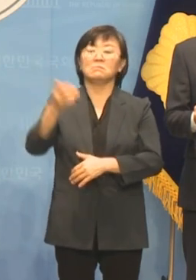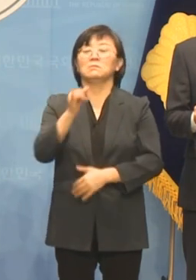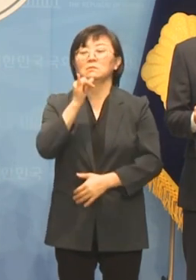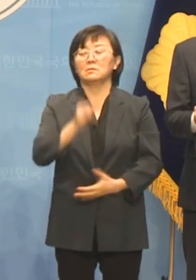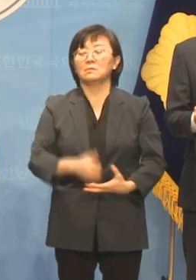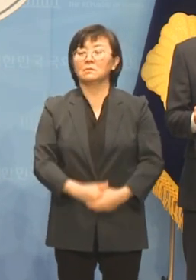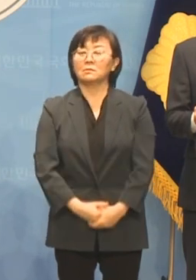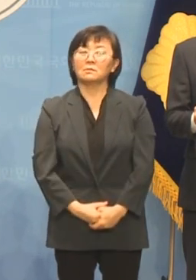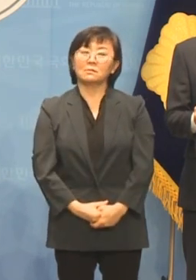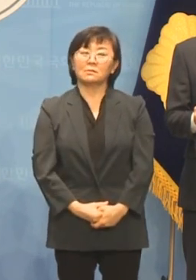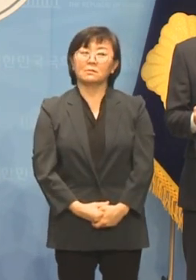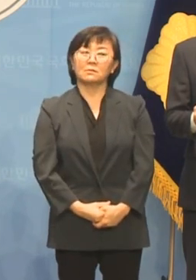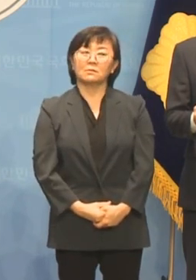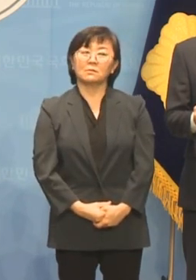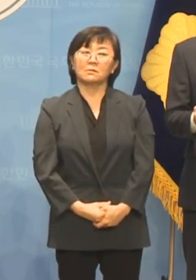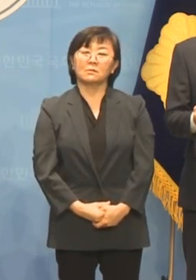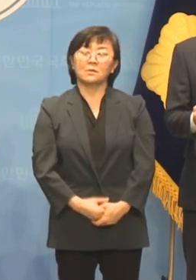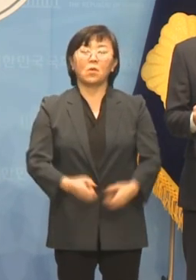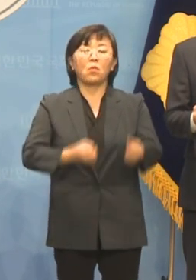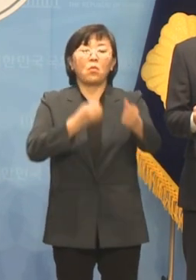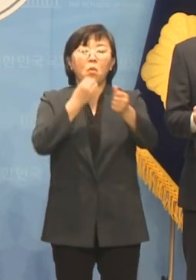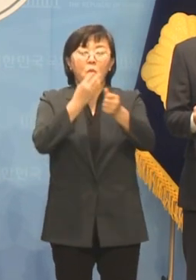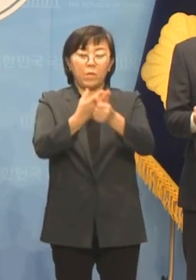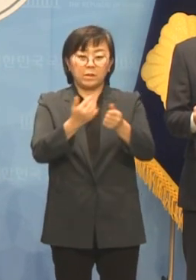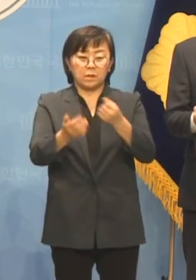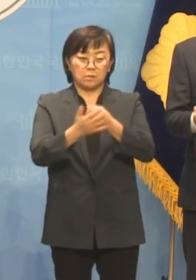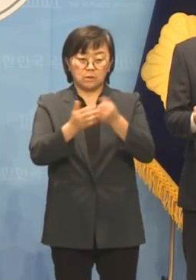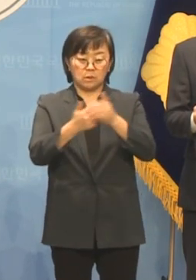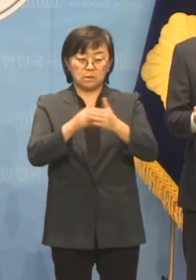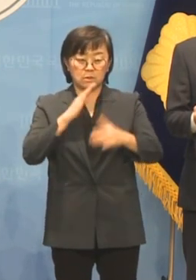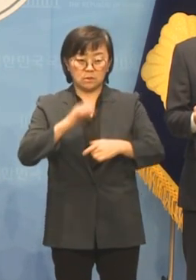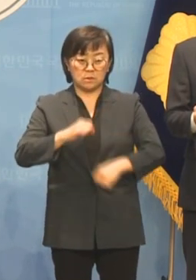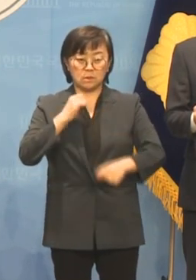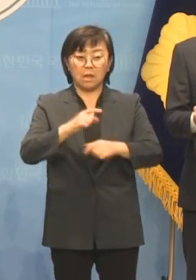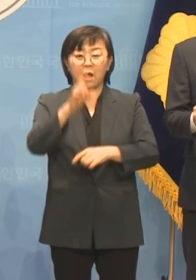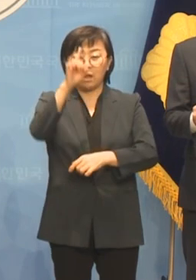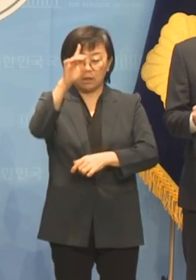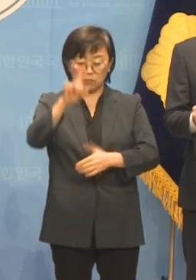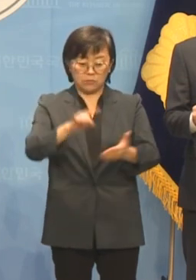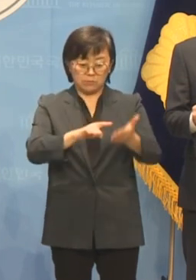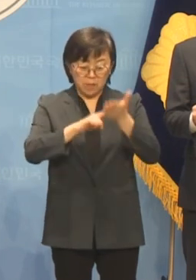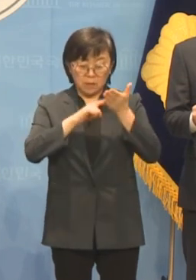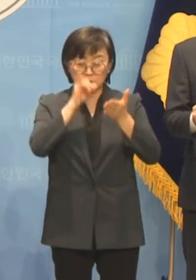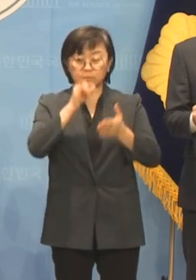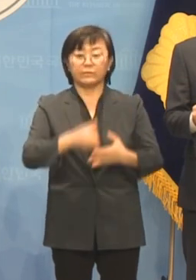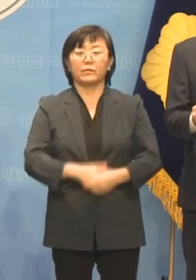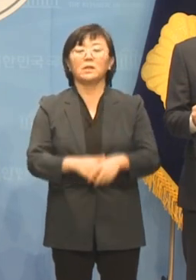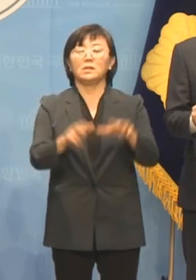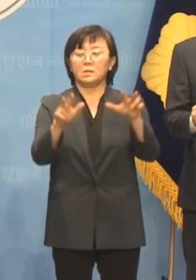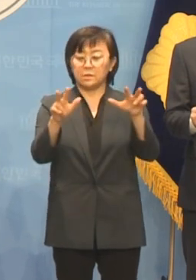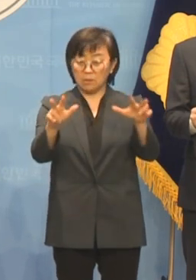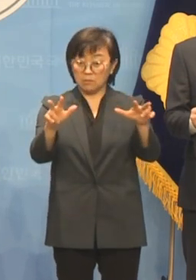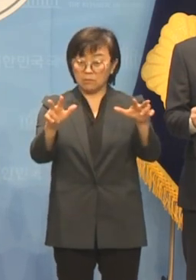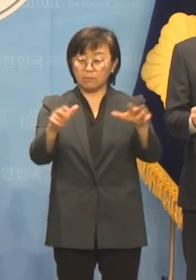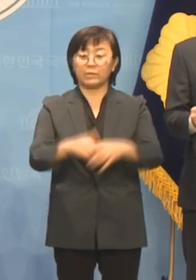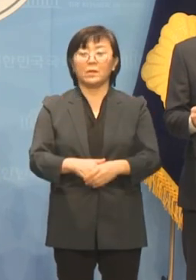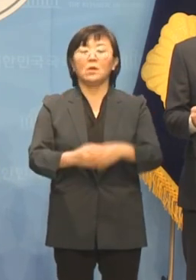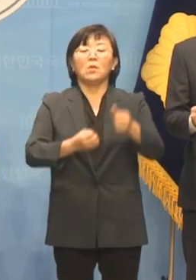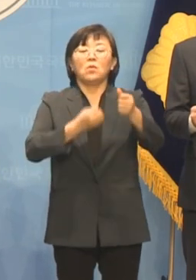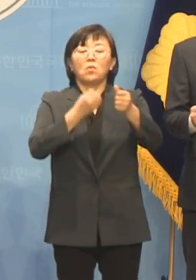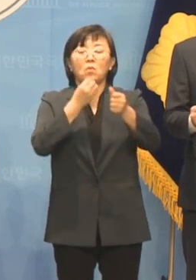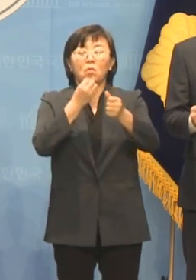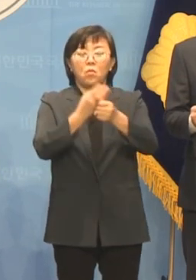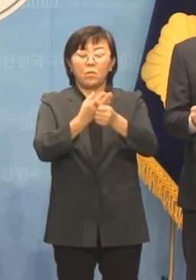했습니다. 고발 사주 사건의 진실이 하나둘 밝혀지고 있습니다. 이제 고발